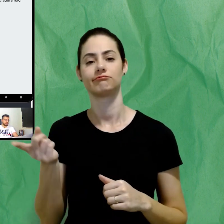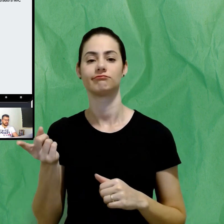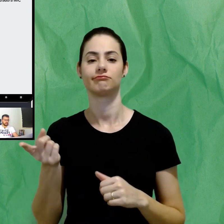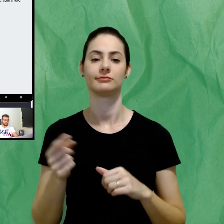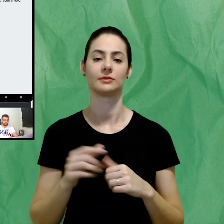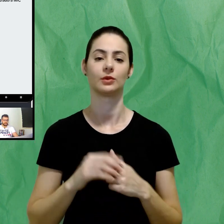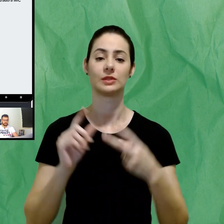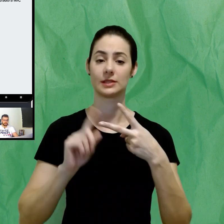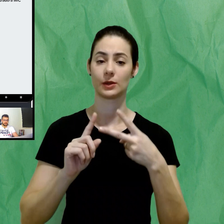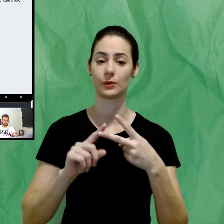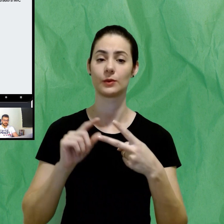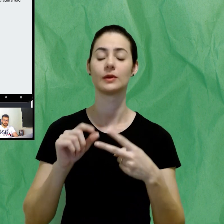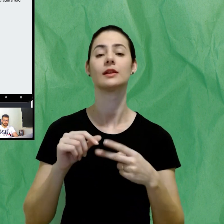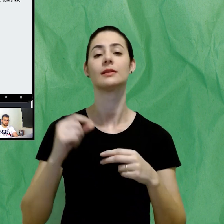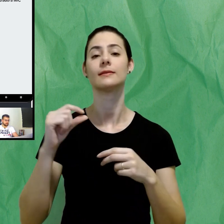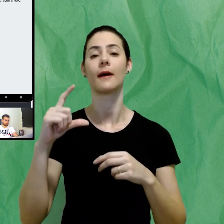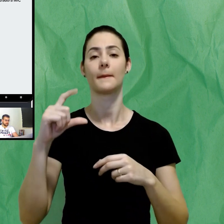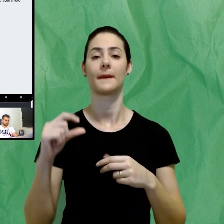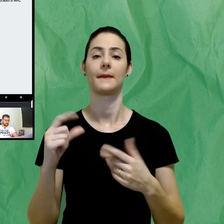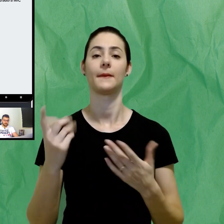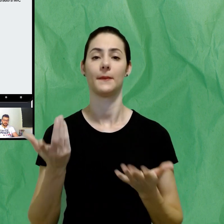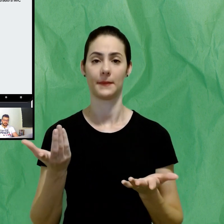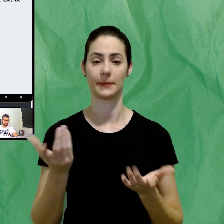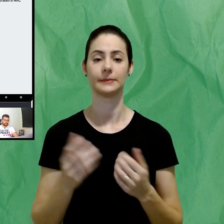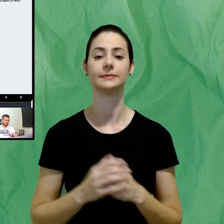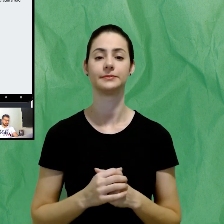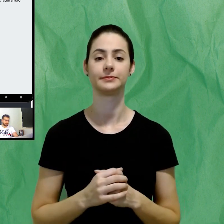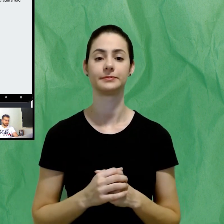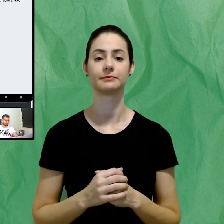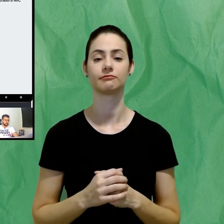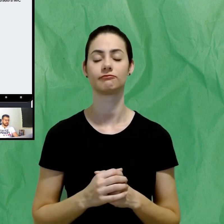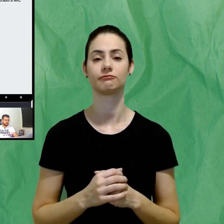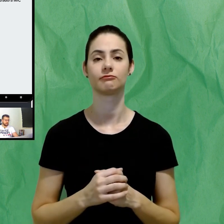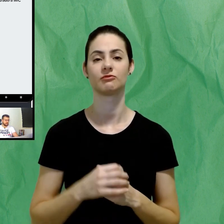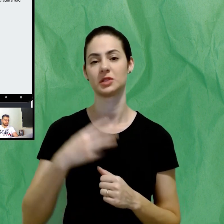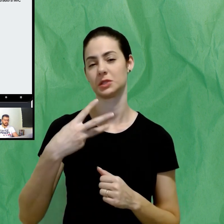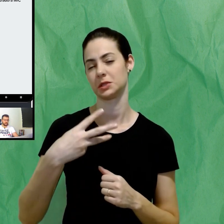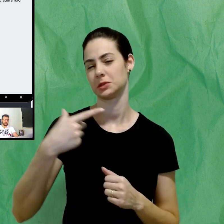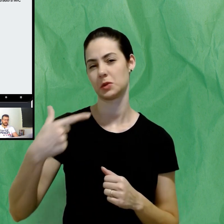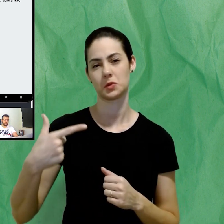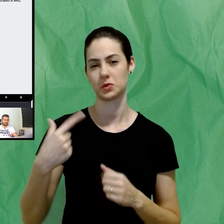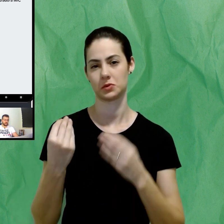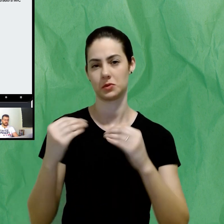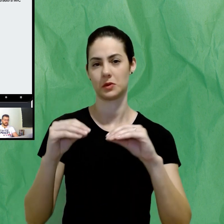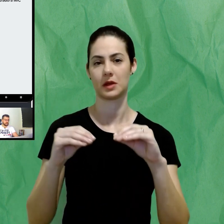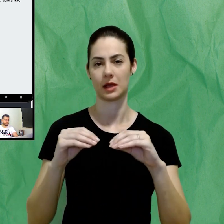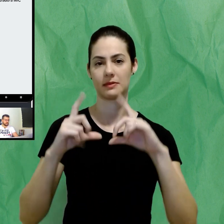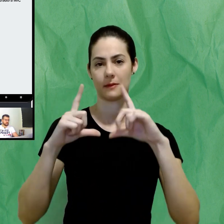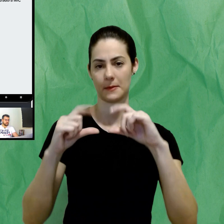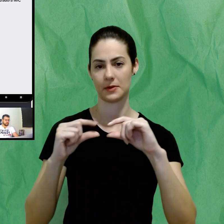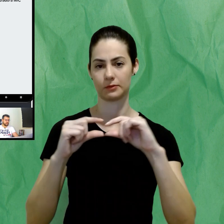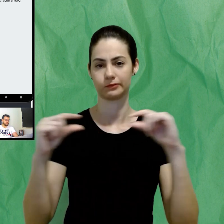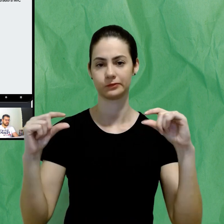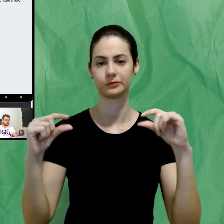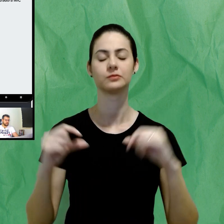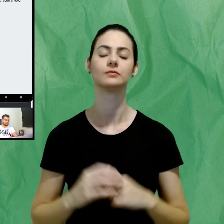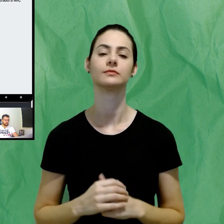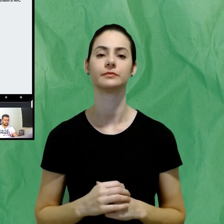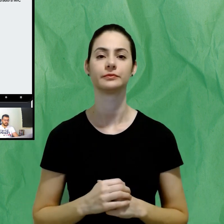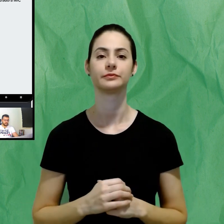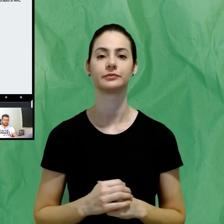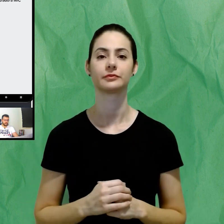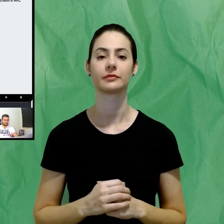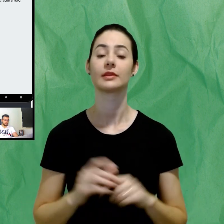passar a segunda, que é o tamanho, né? Passar um tamanho aqui 32 para ele. E a gente pode passar